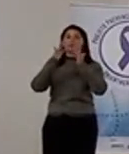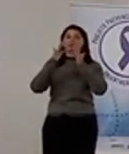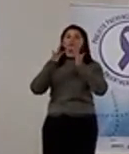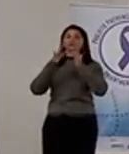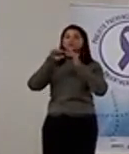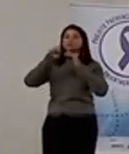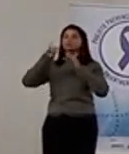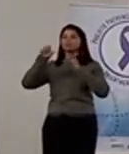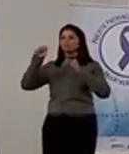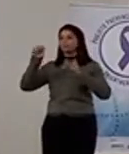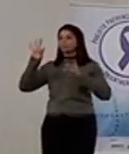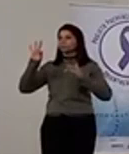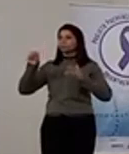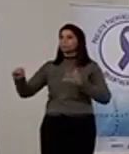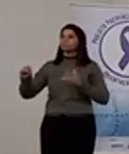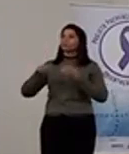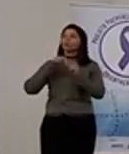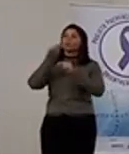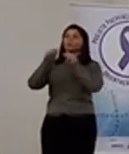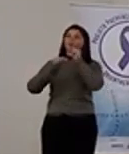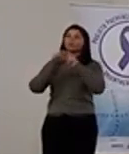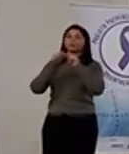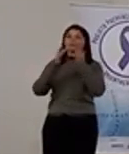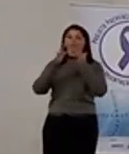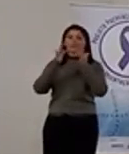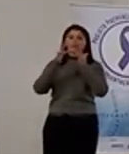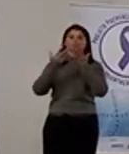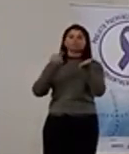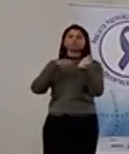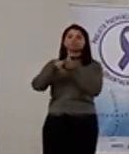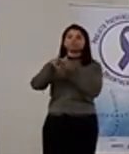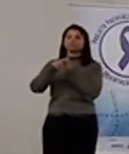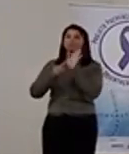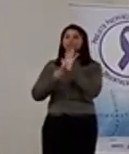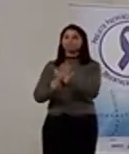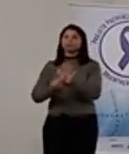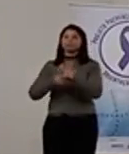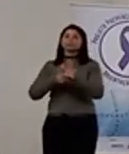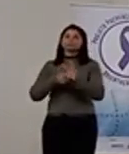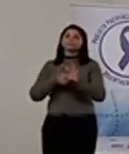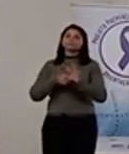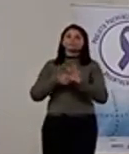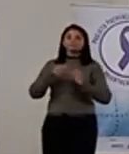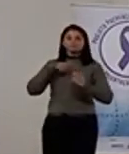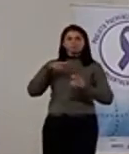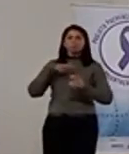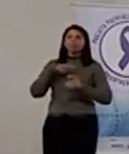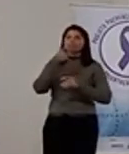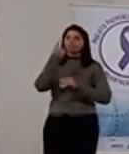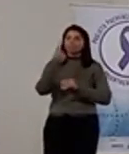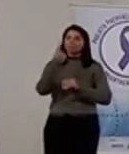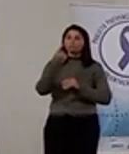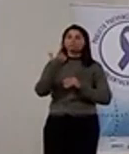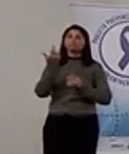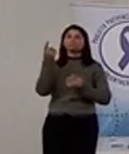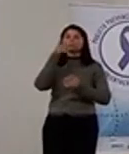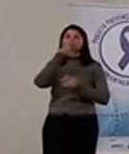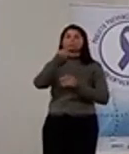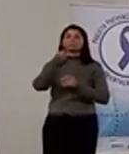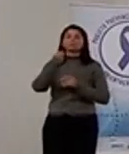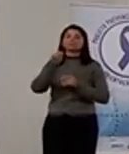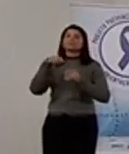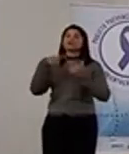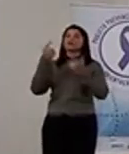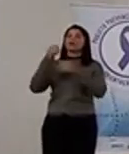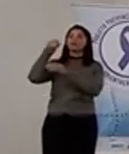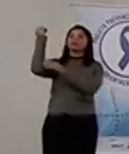CIATES. A gente tinha vários no passado, agora reduziu bastante. Mas, se eu não me engano, ainda tem um que funciona muito bem, lá em Porto